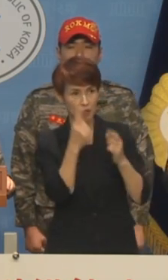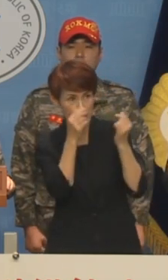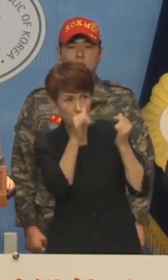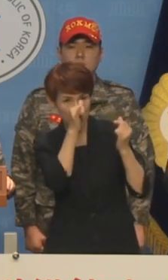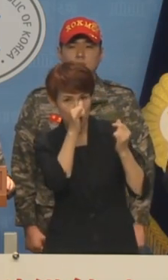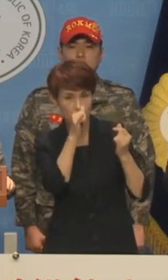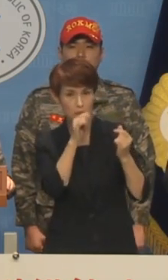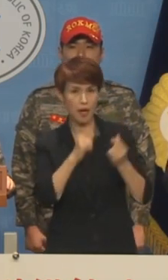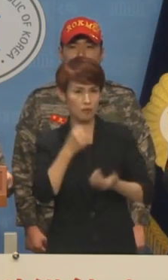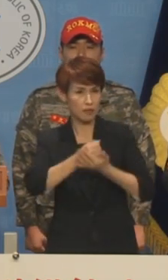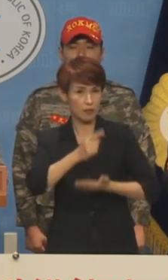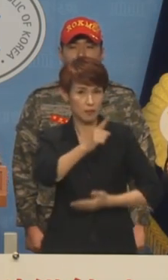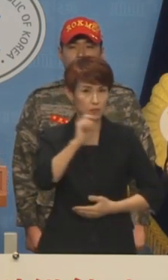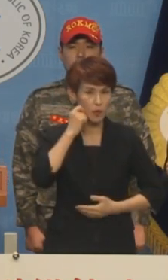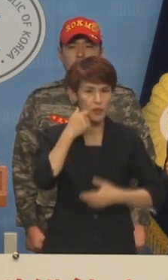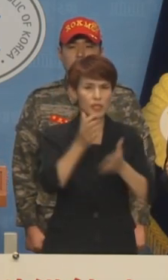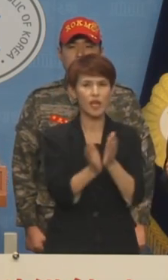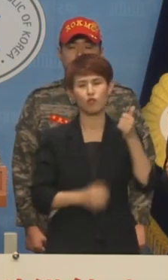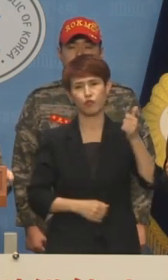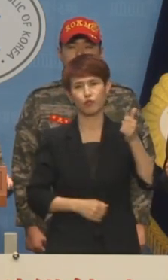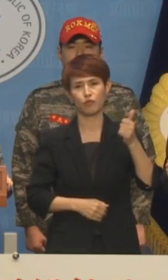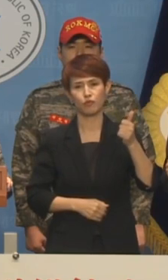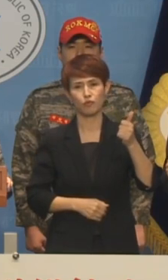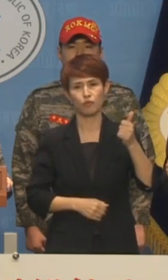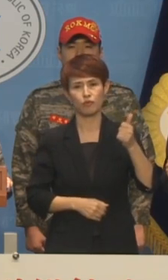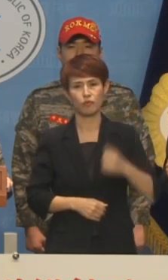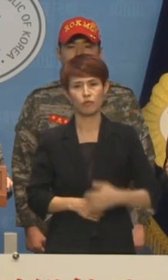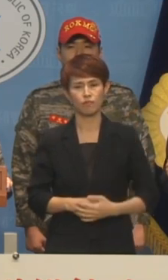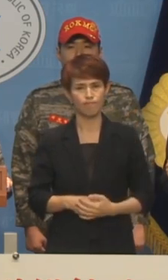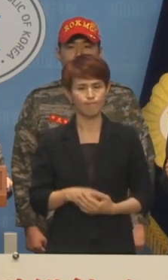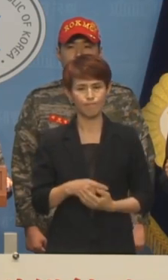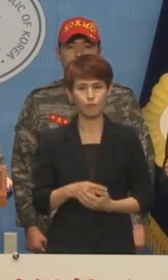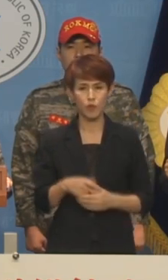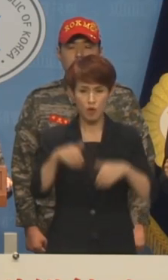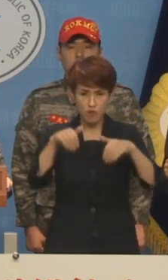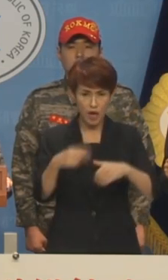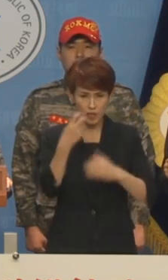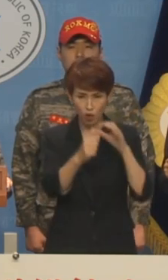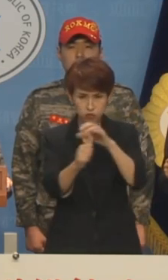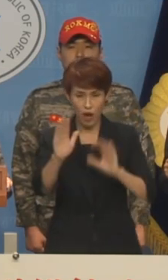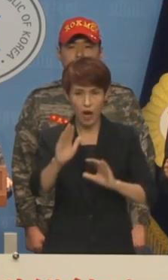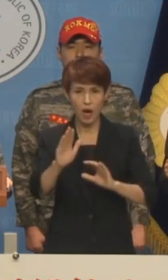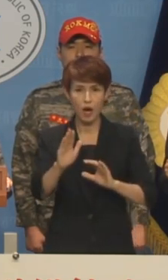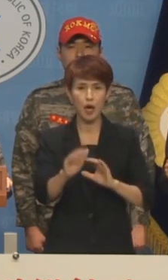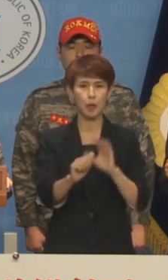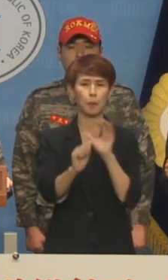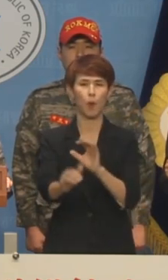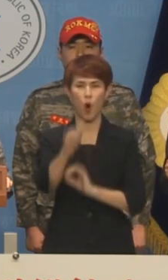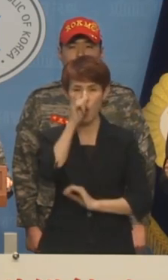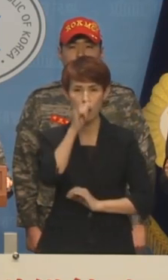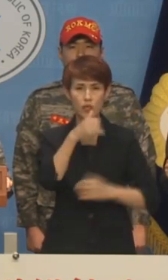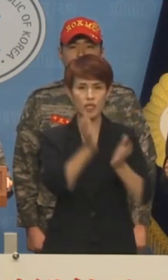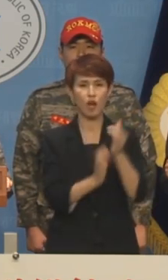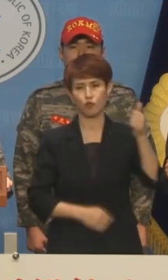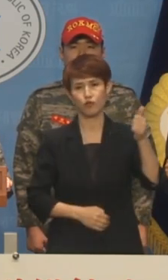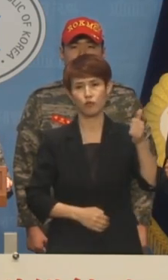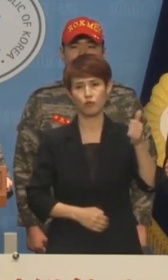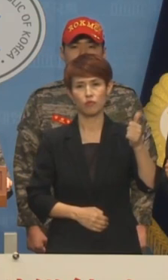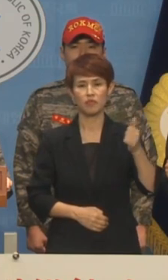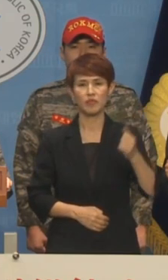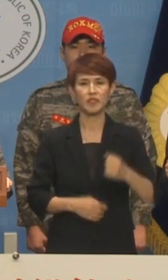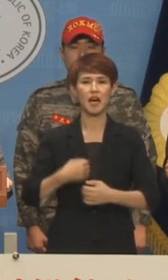못하는 장군들, 외압에 맞서 바른 소리하는 부하를 지켜 주기는커녕 사지로 밀어넣은 장군들, 그러면서 어디 가서